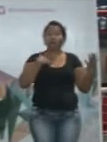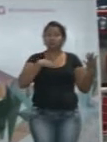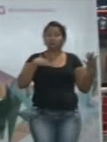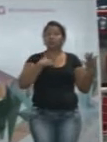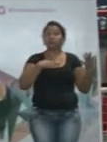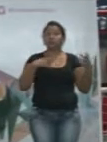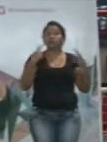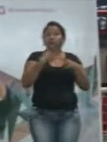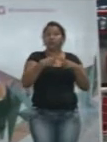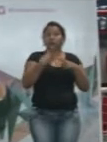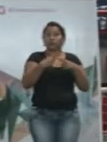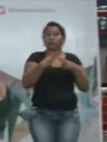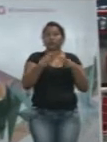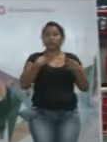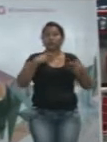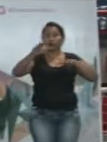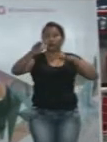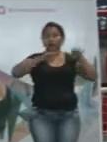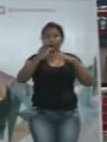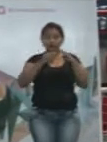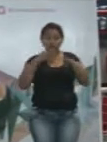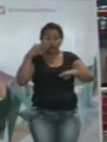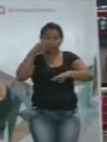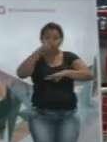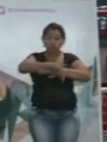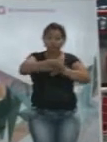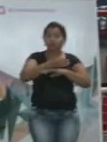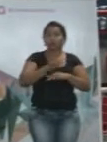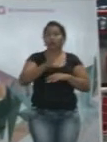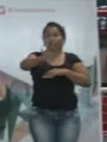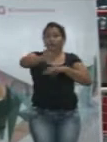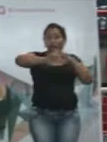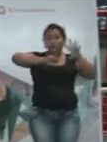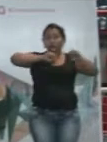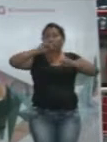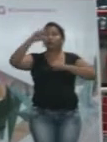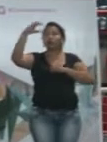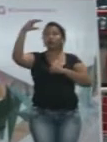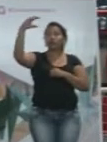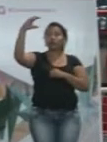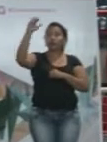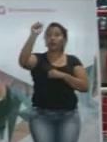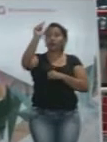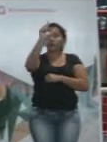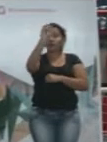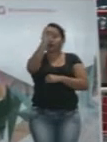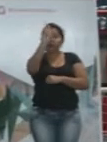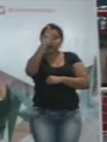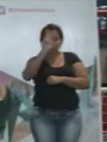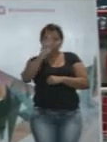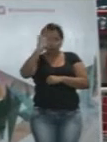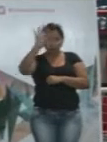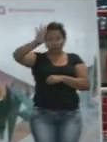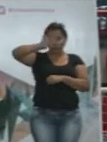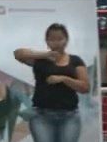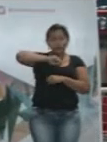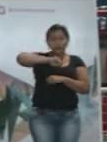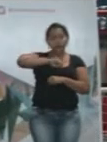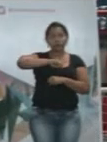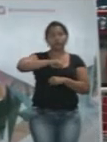reação direta ocorre com a absorção de calor e promove a formação de substâncias combustíveis